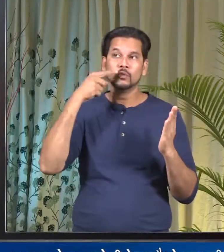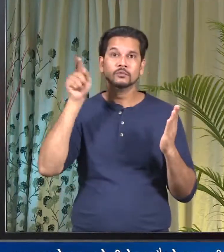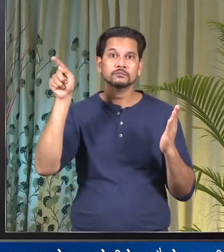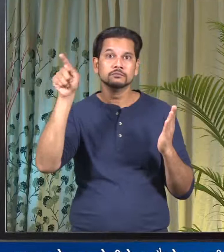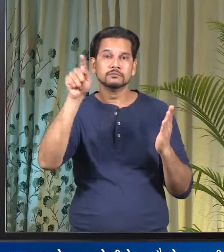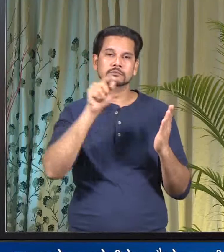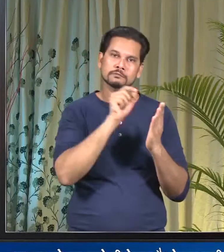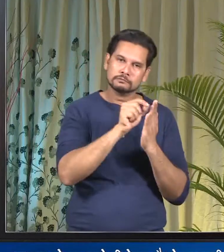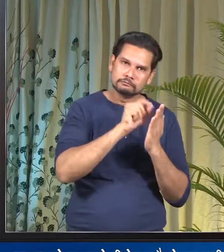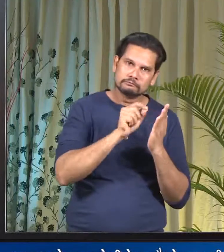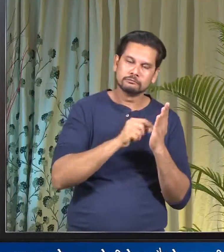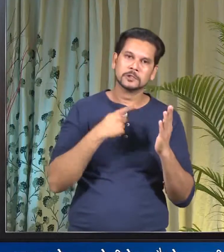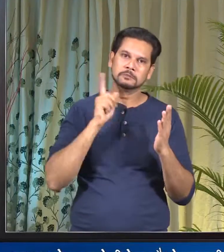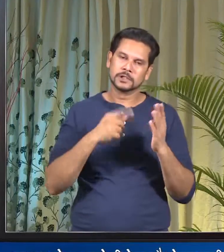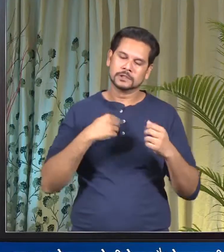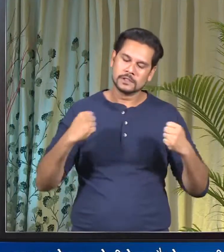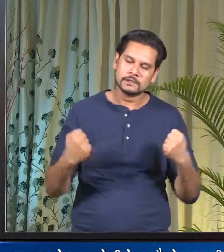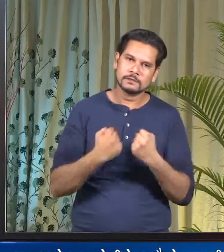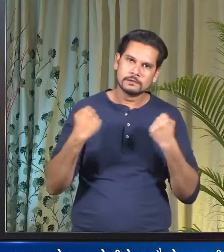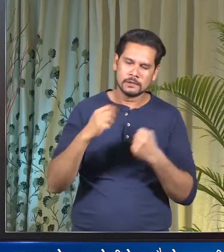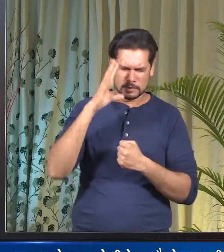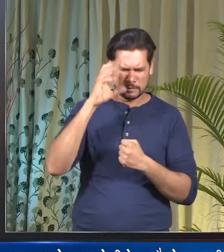याद भी महनत वाली है